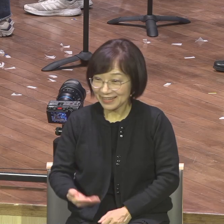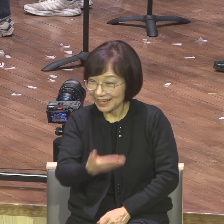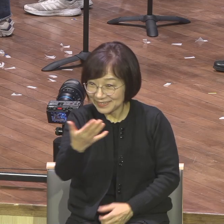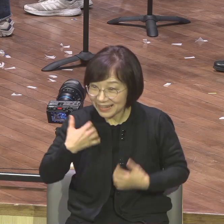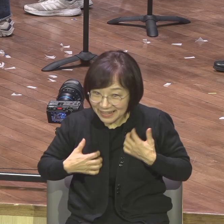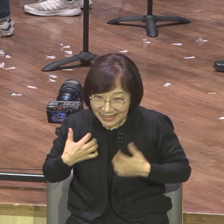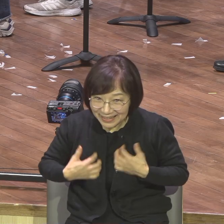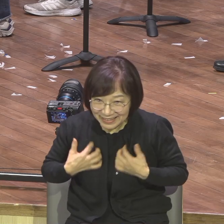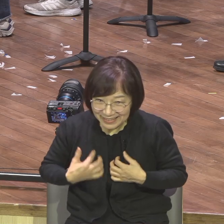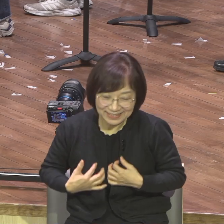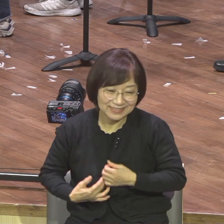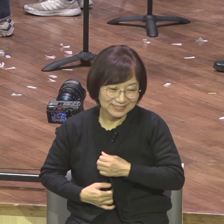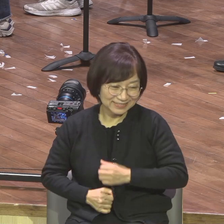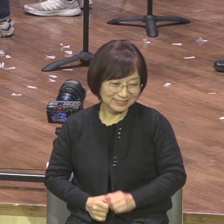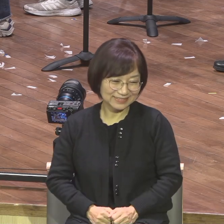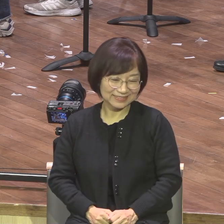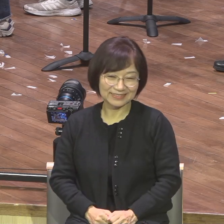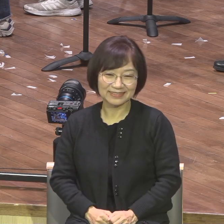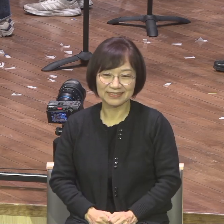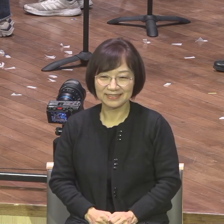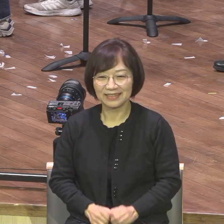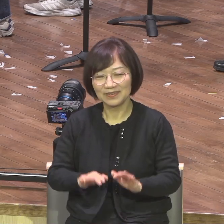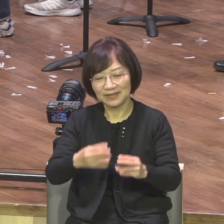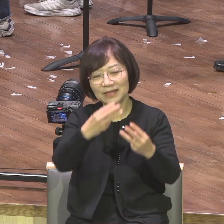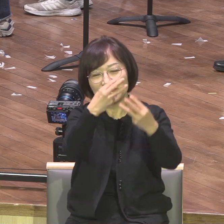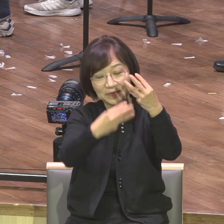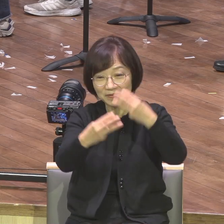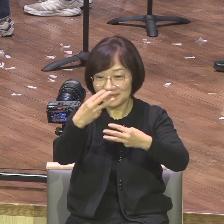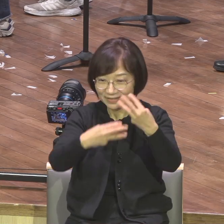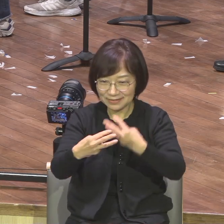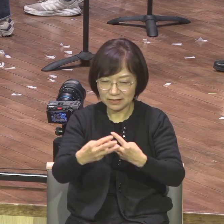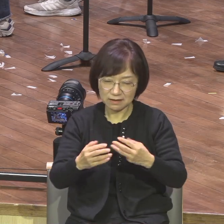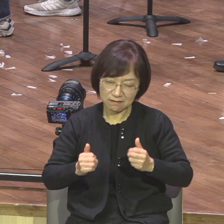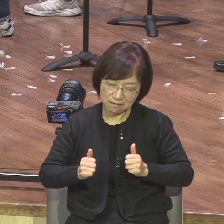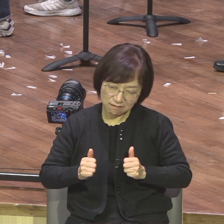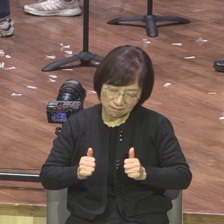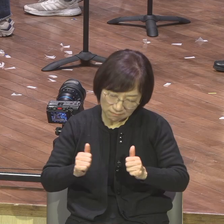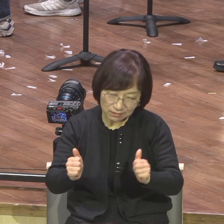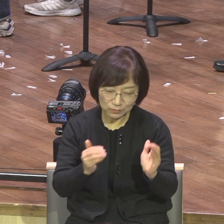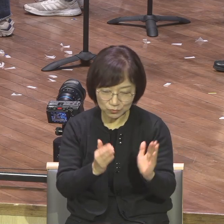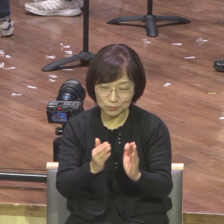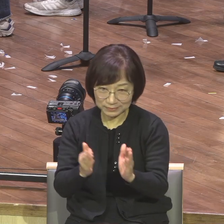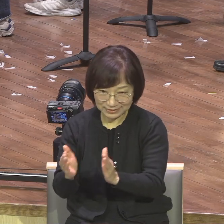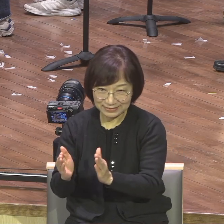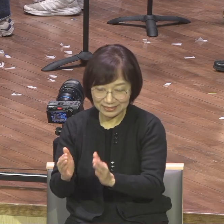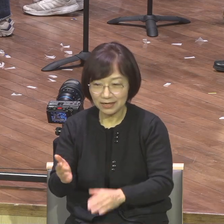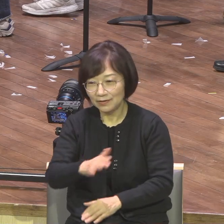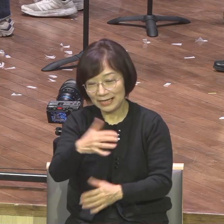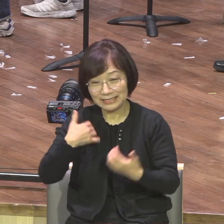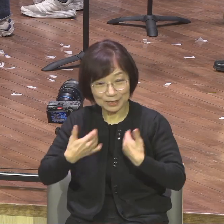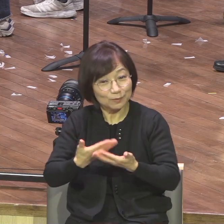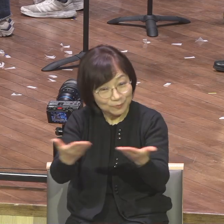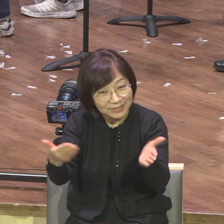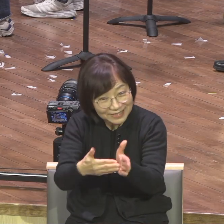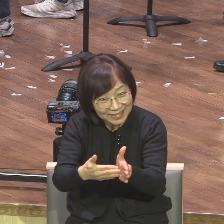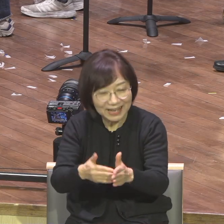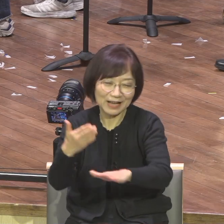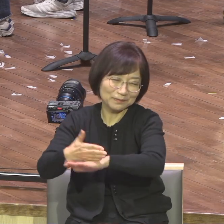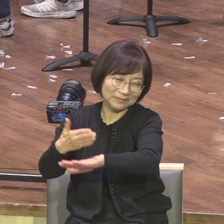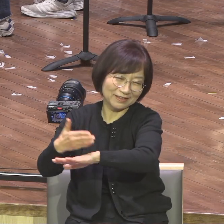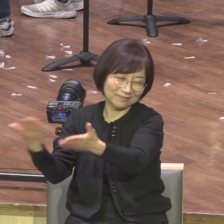즐거웠습니까? 네. 우리 렘너들이 준비를 많이 해서 오늘 우리를 즐겁게 했는데 감사의 박수